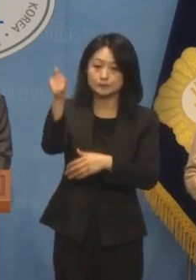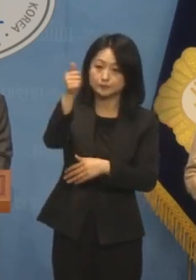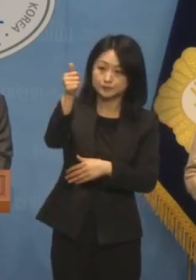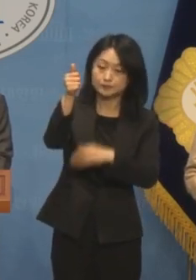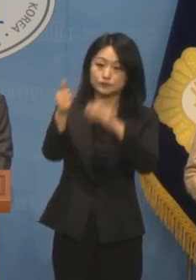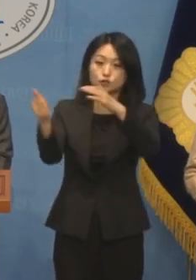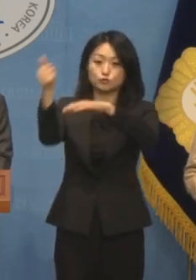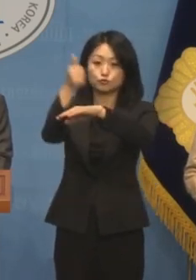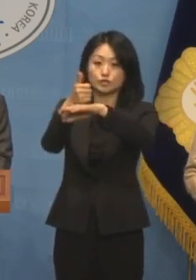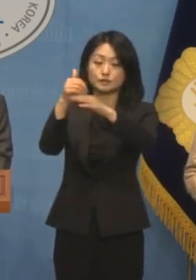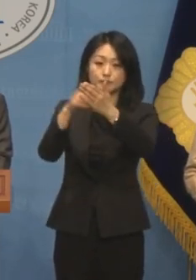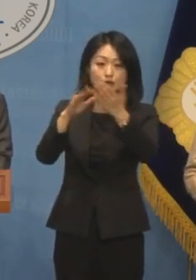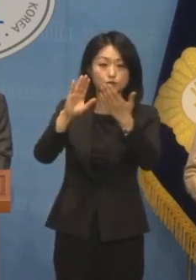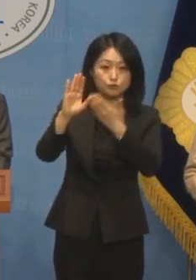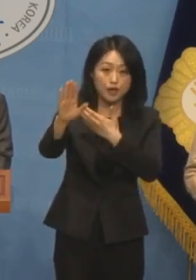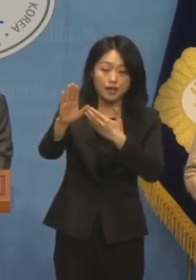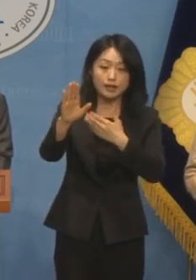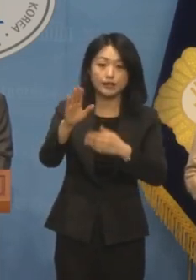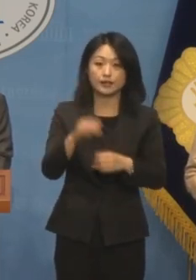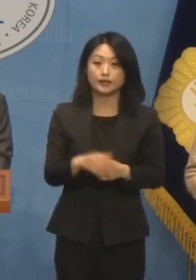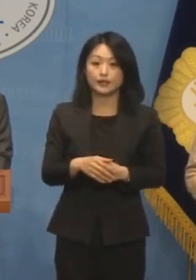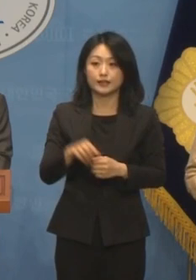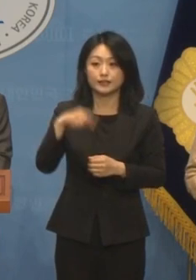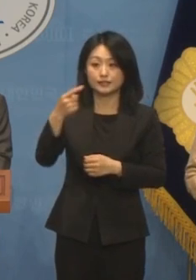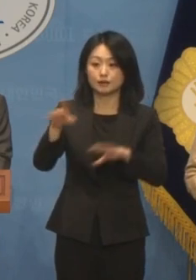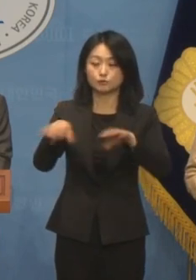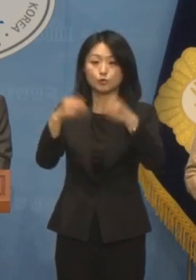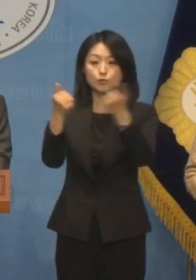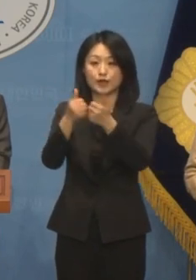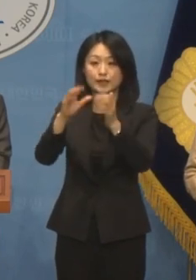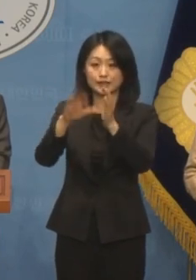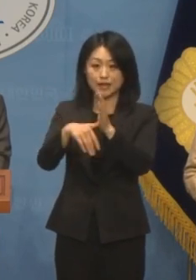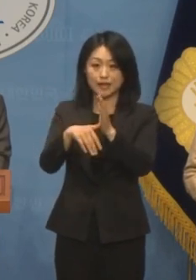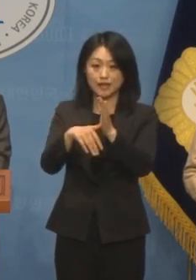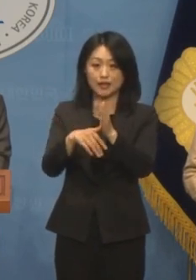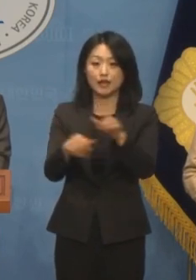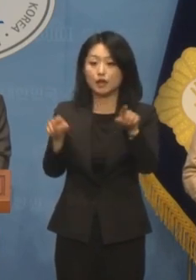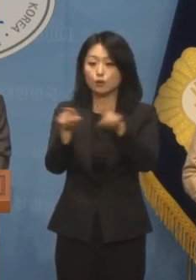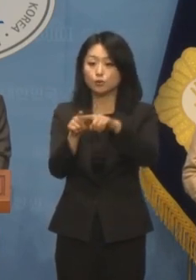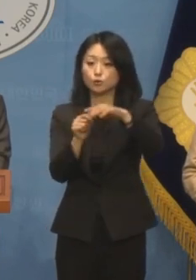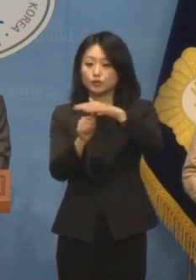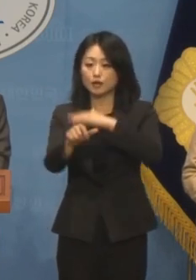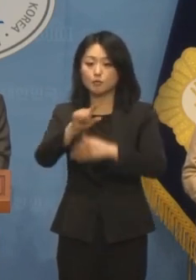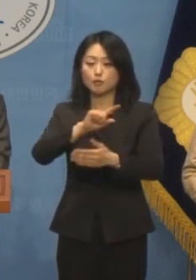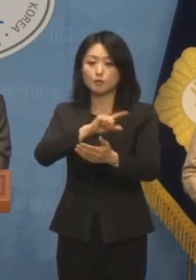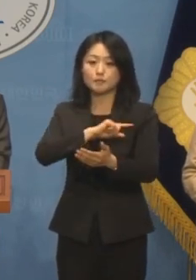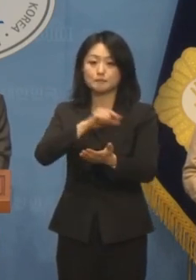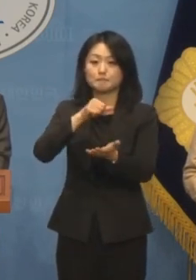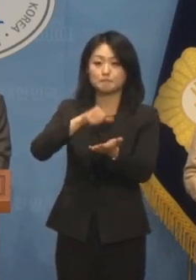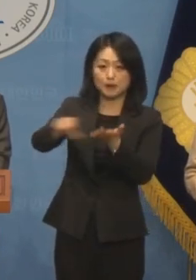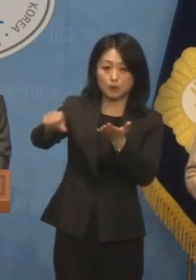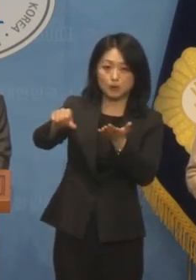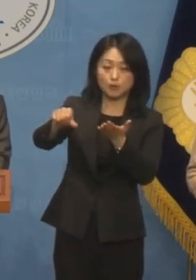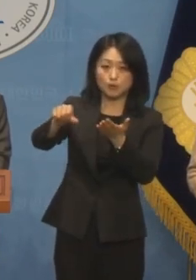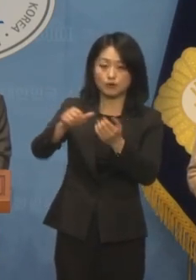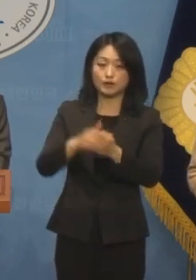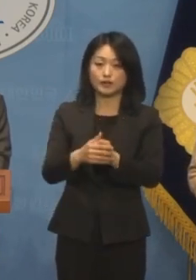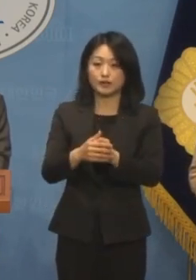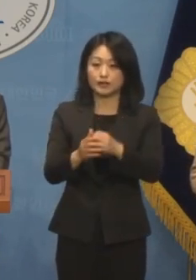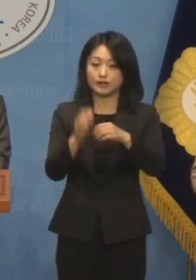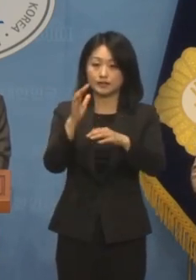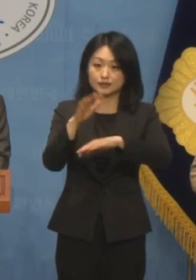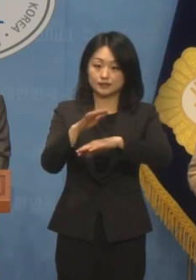취임한 전진경 대표는 이듬해 총회에서 공동대표 조항을 삭제하고 대표이사 1인 이상 3인